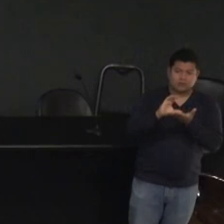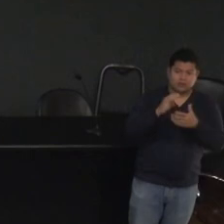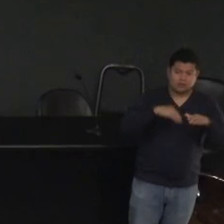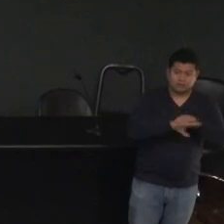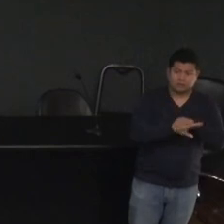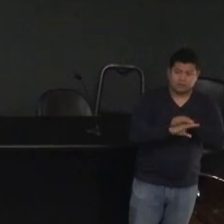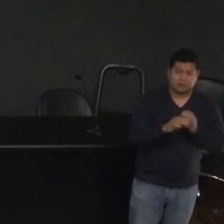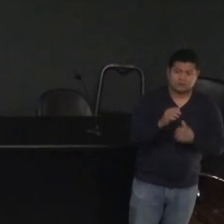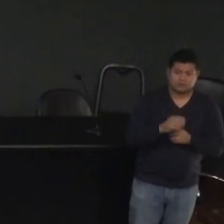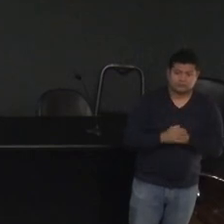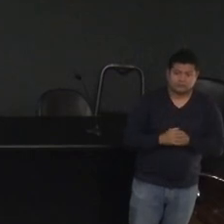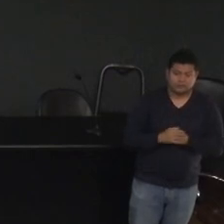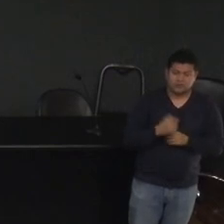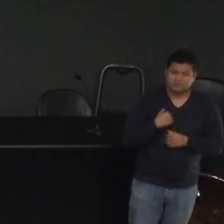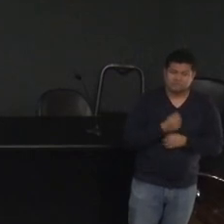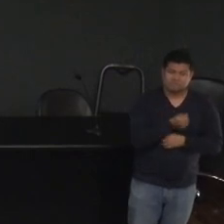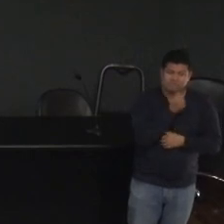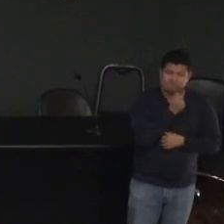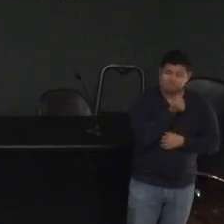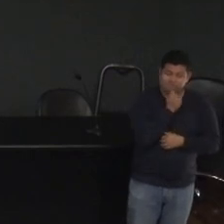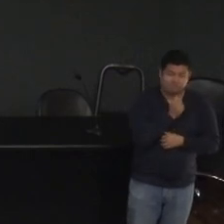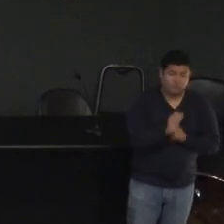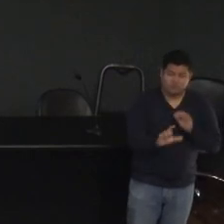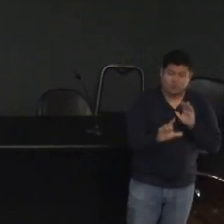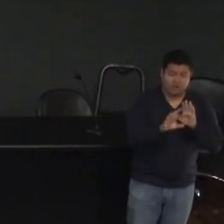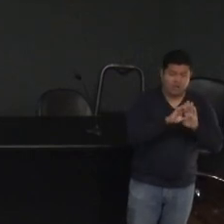e eu não conheço essa política